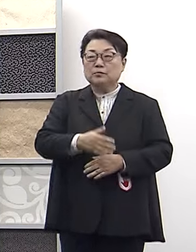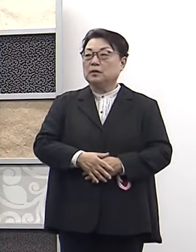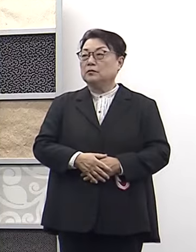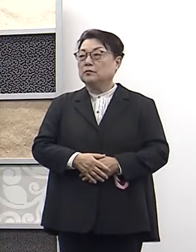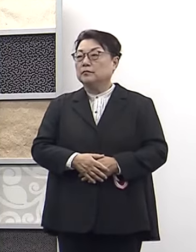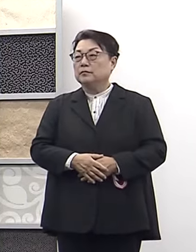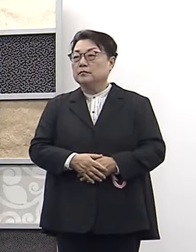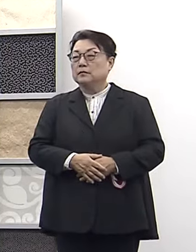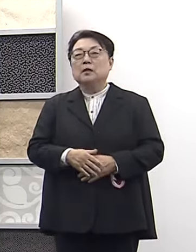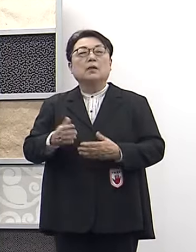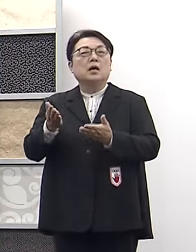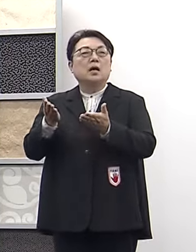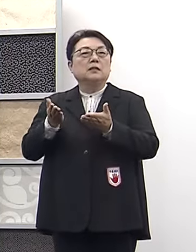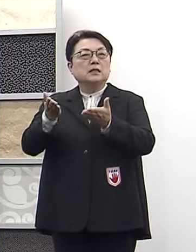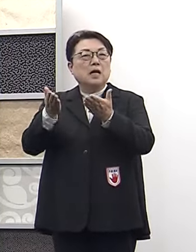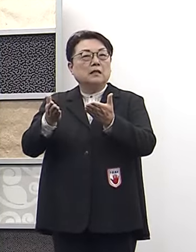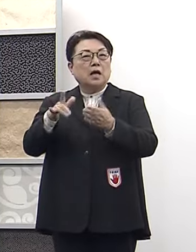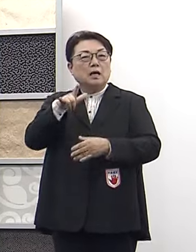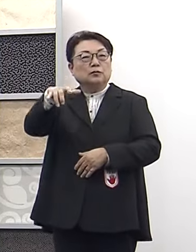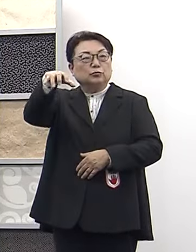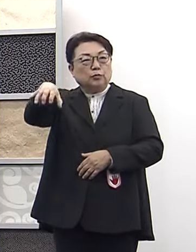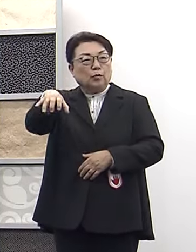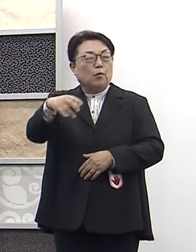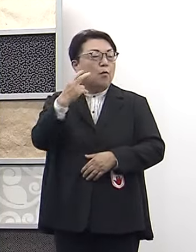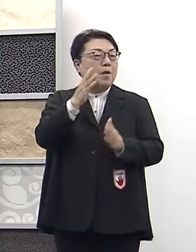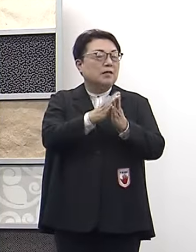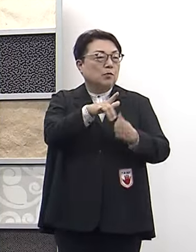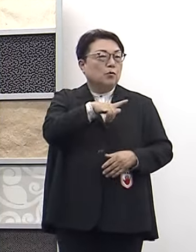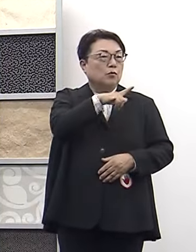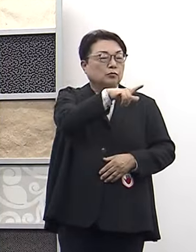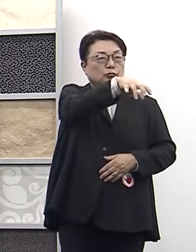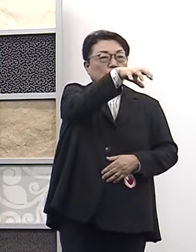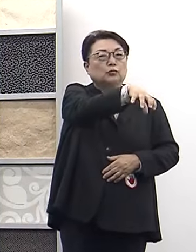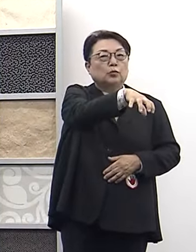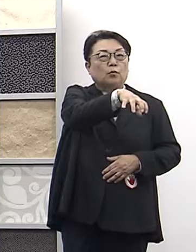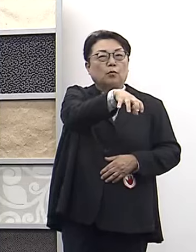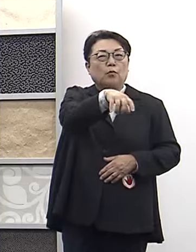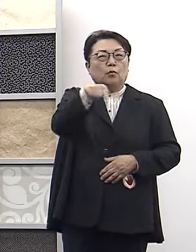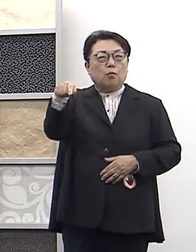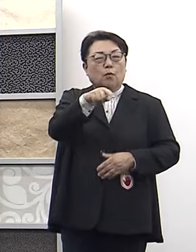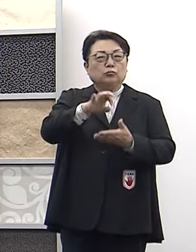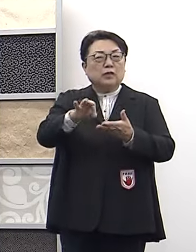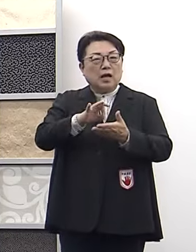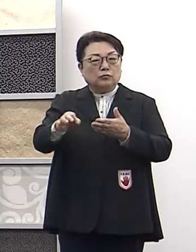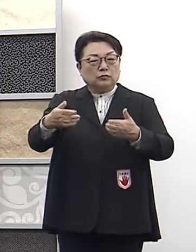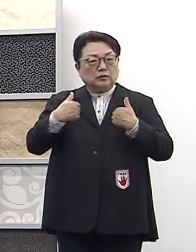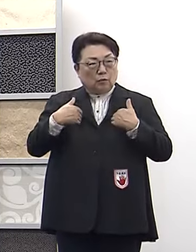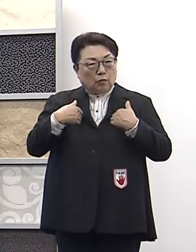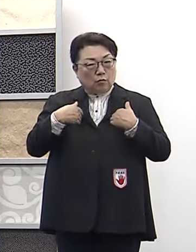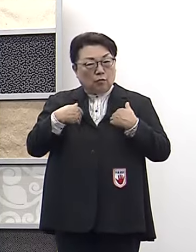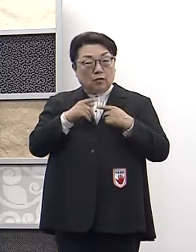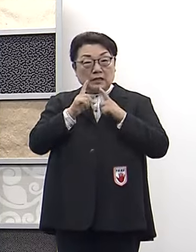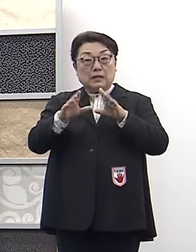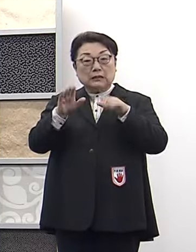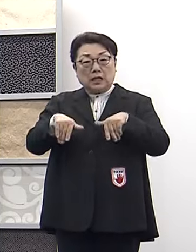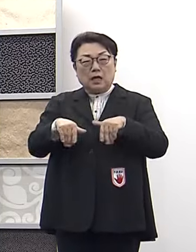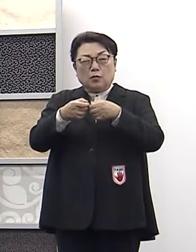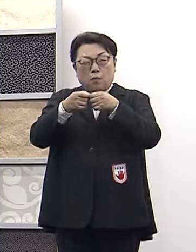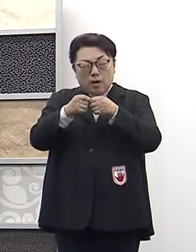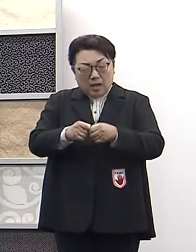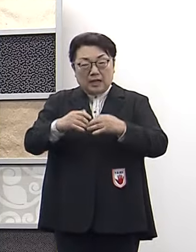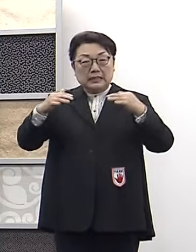では新潟空港や松本空港の活用を検討するというふうに書いてありますけれども、詳細な検討はこれから研究会でやるとは思う